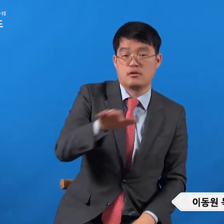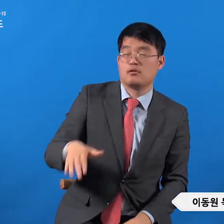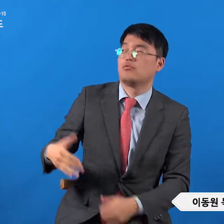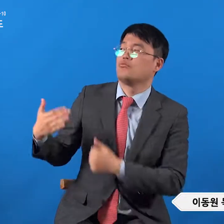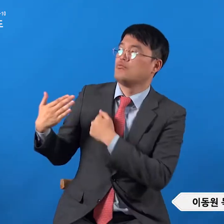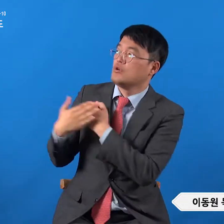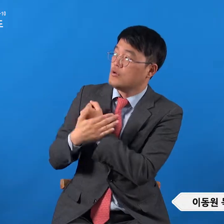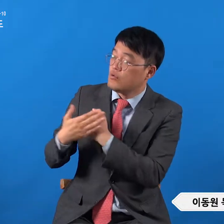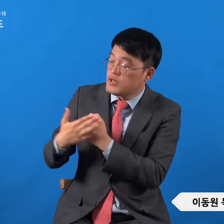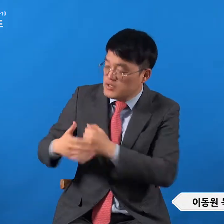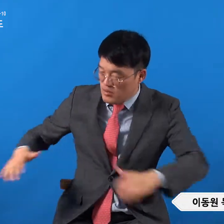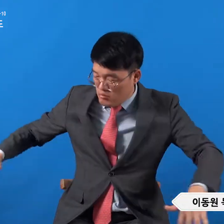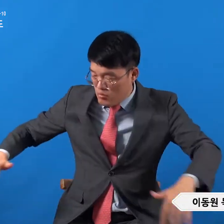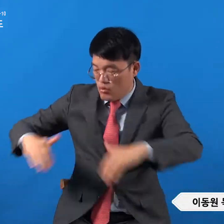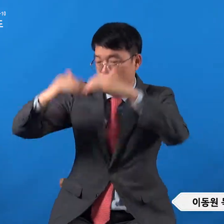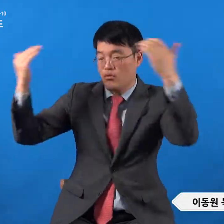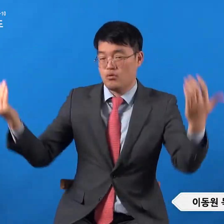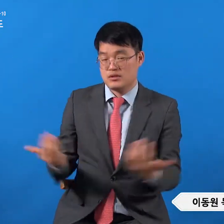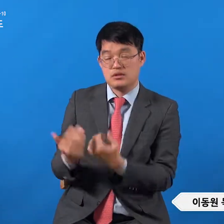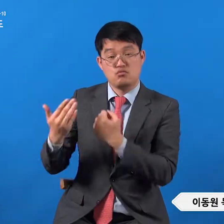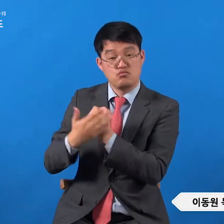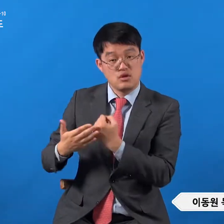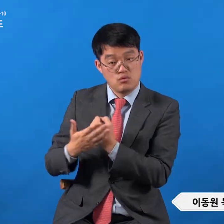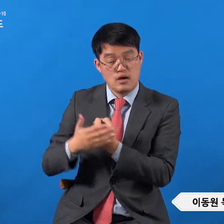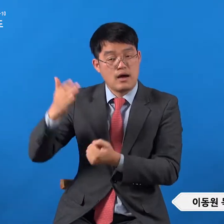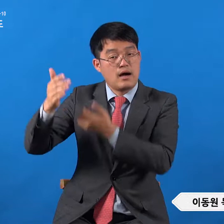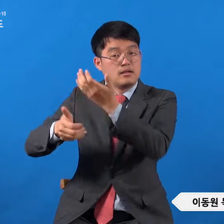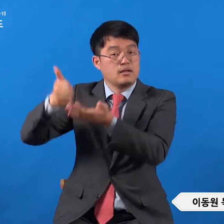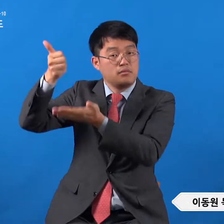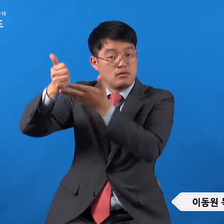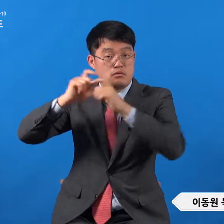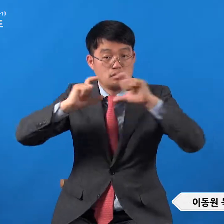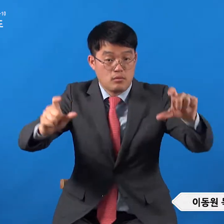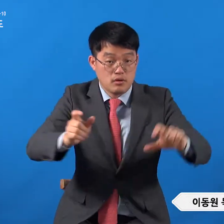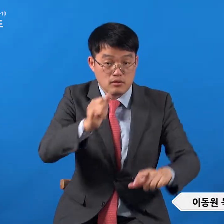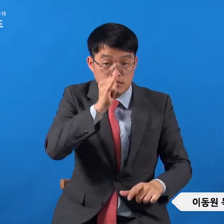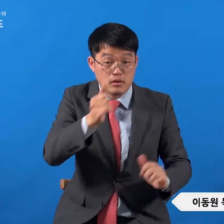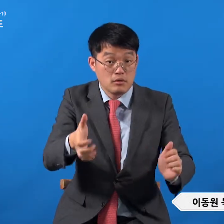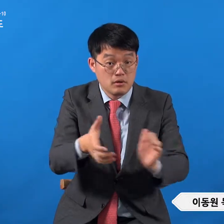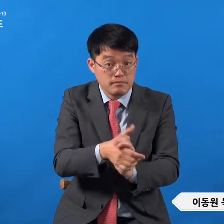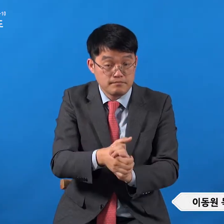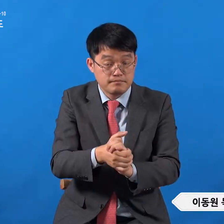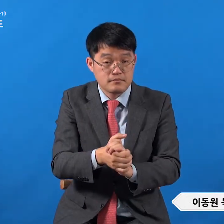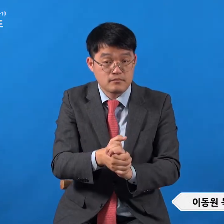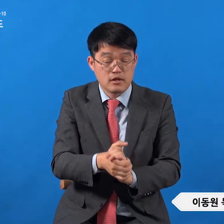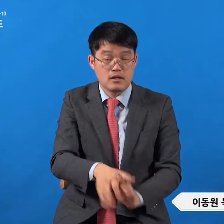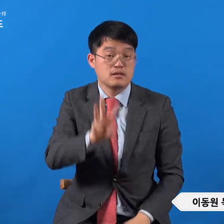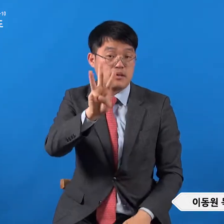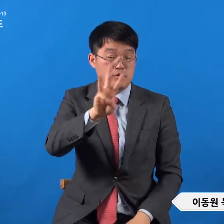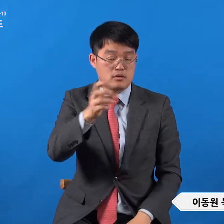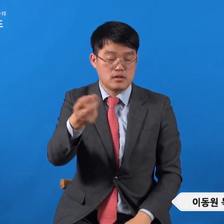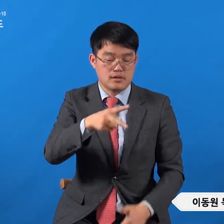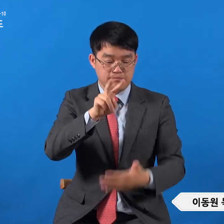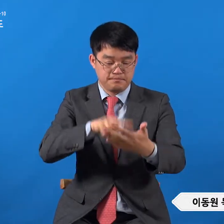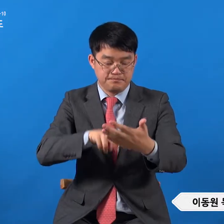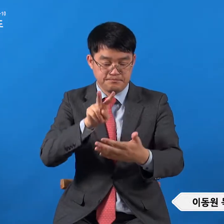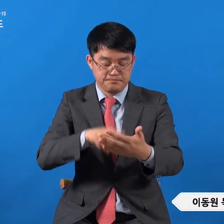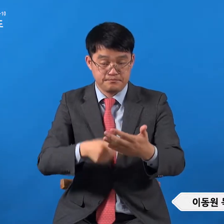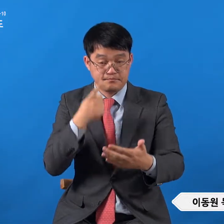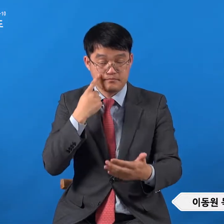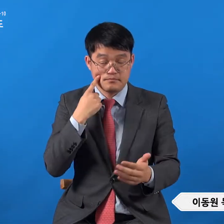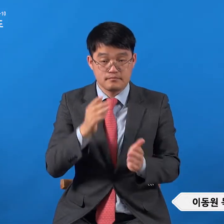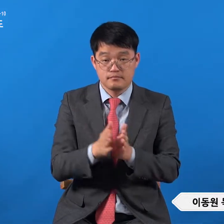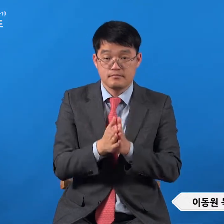위로하시는 모든 위로의 하나님이라고 선포하십니다. 아멘. 자, 3절을 다시 읽어보세요.